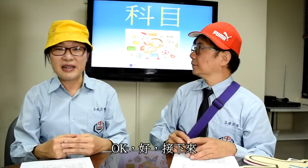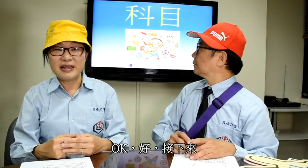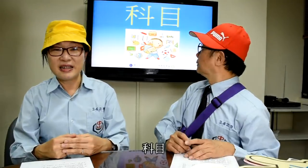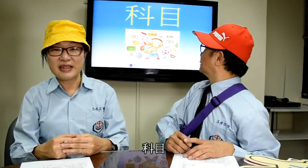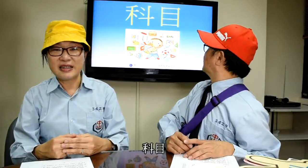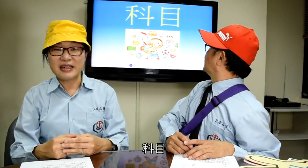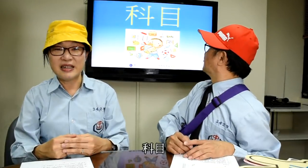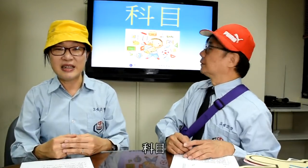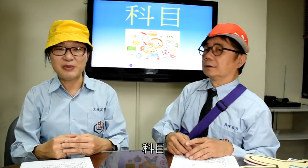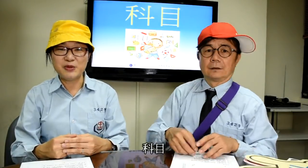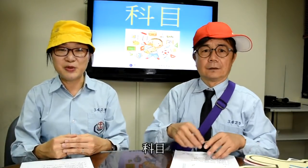科目